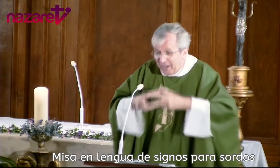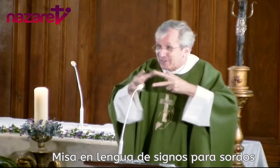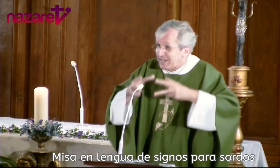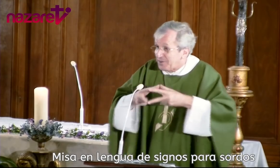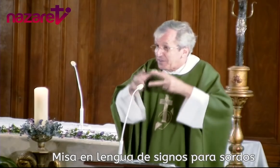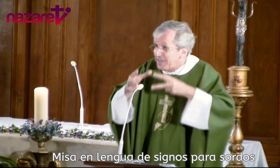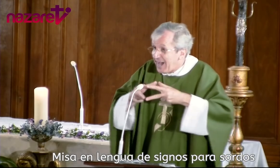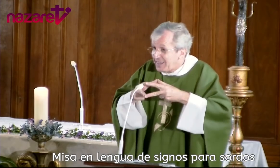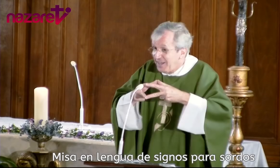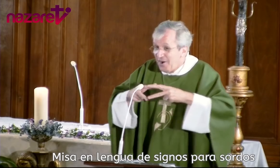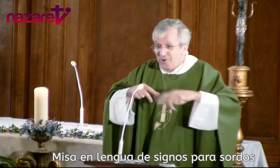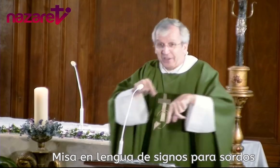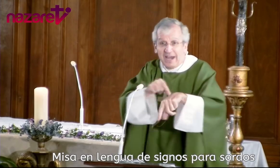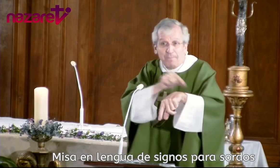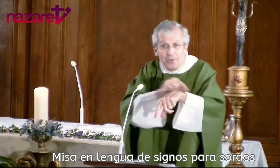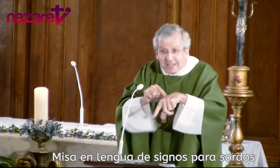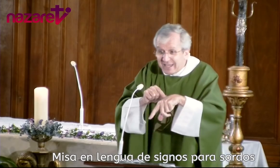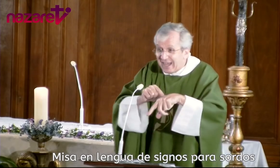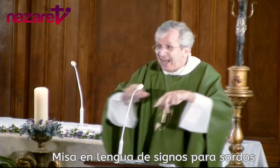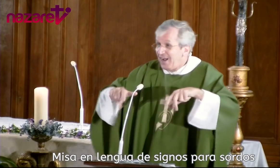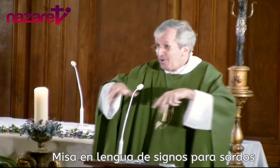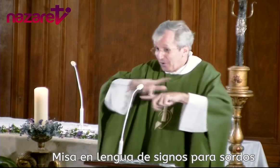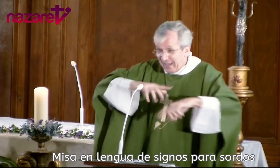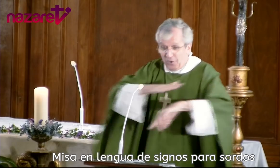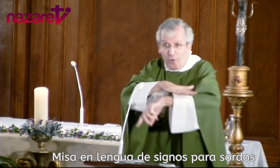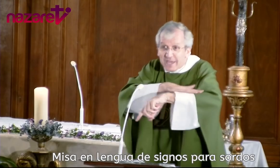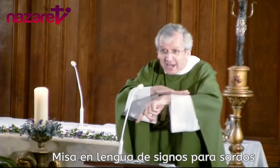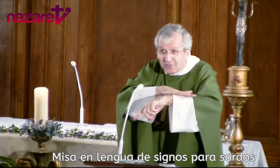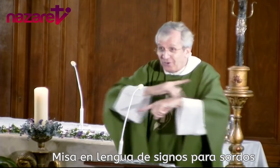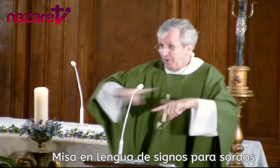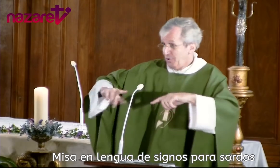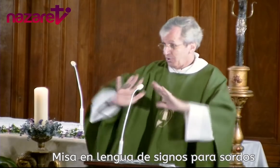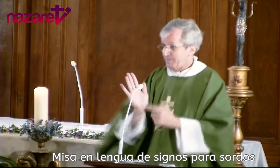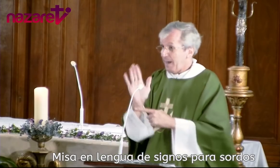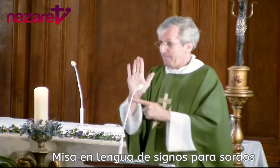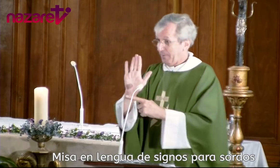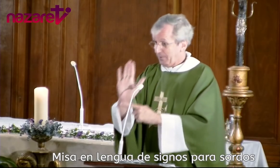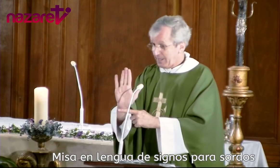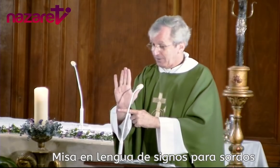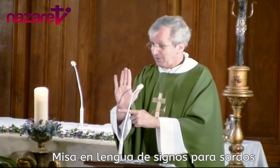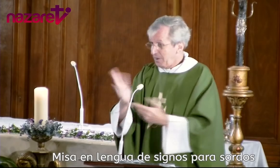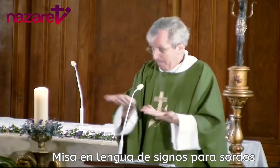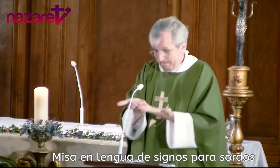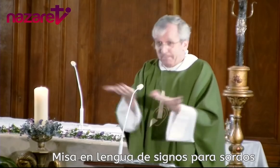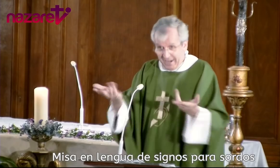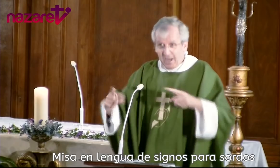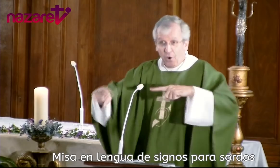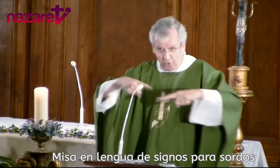nuestra sociedad, lo que la política, lo que el gobierno nos va proponiendo para